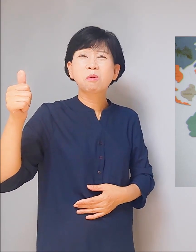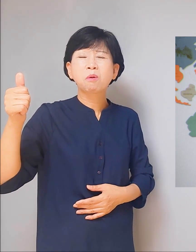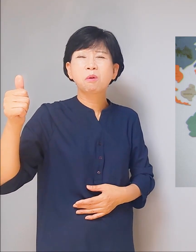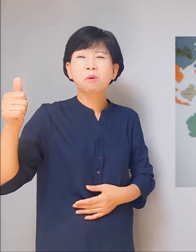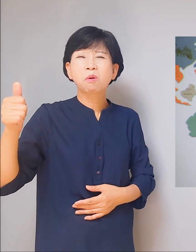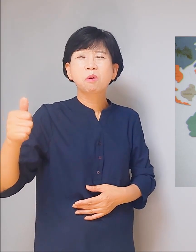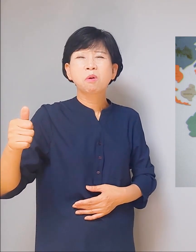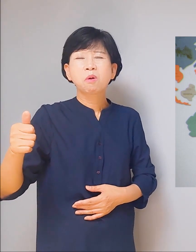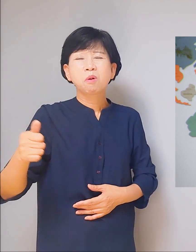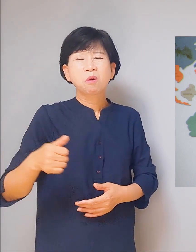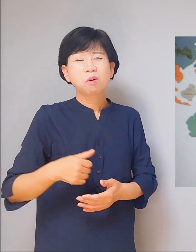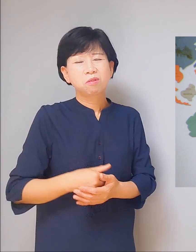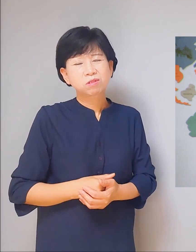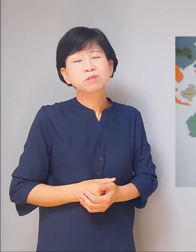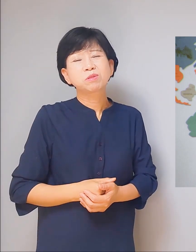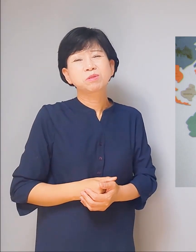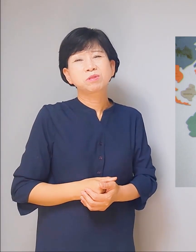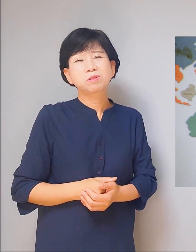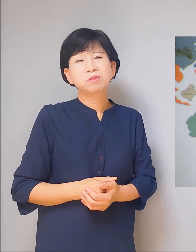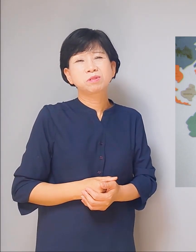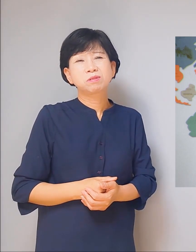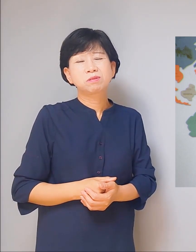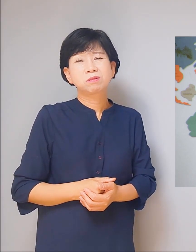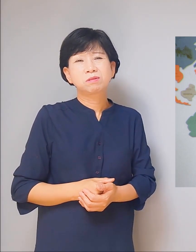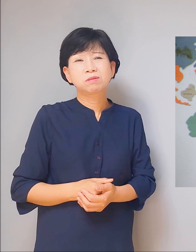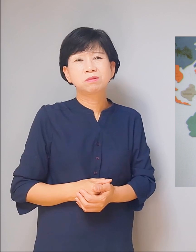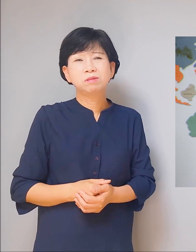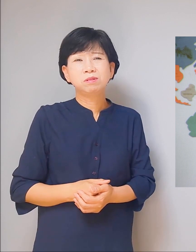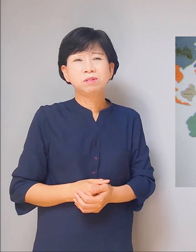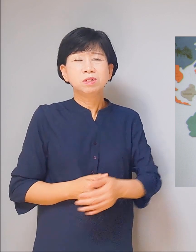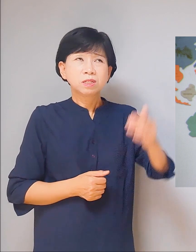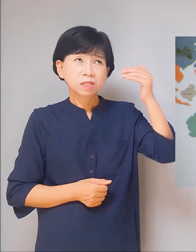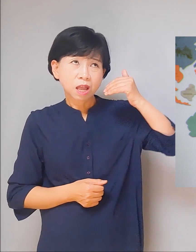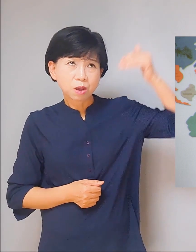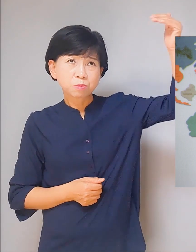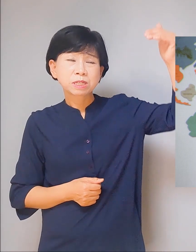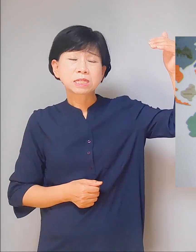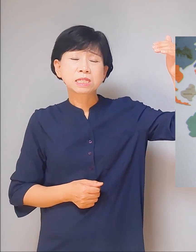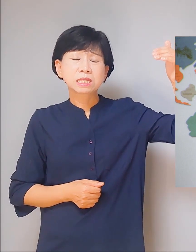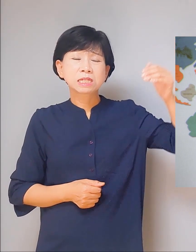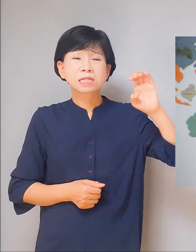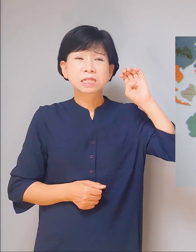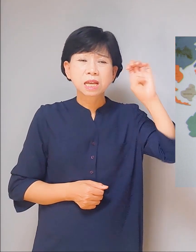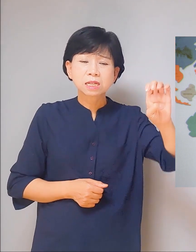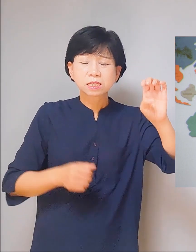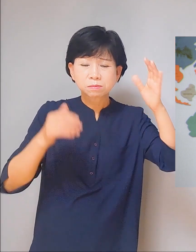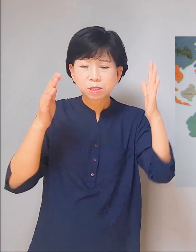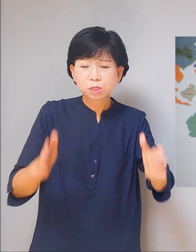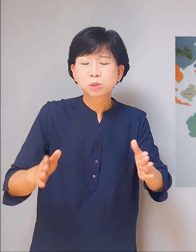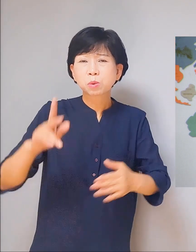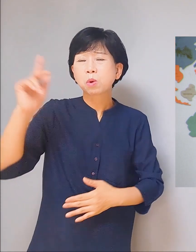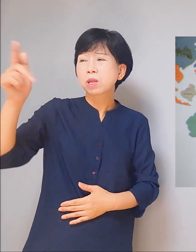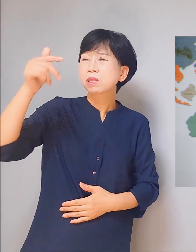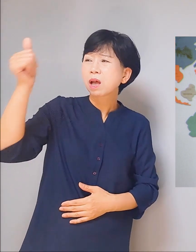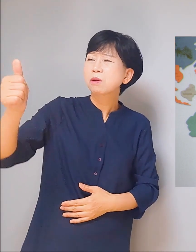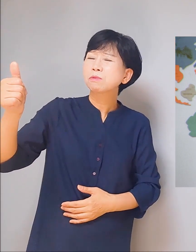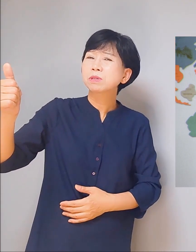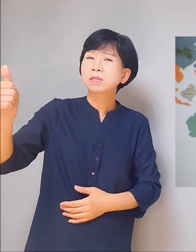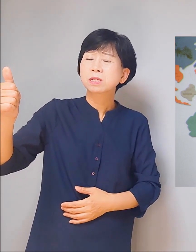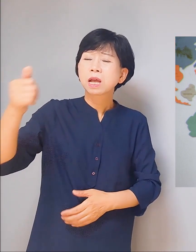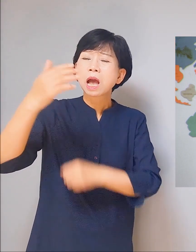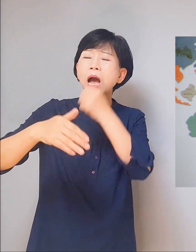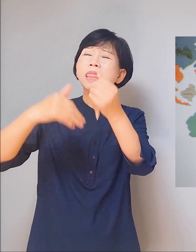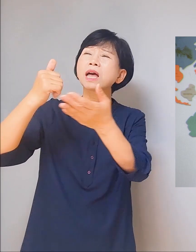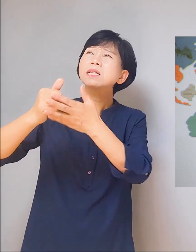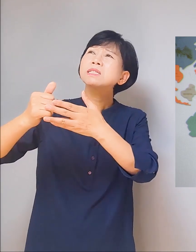그날 골리앗이 하나님을 모욕하지 않았으면 어떨까요? 40일 아침 저녁으로 등장해서 모욕을 했는데 어느 날은